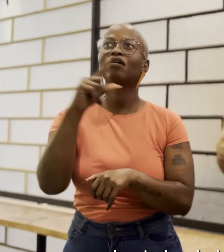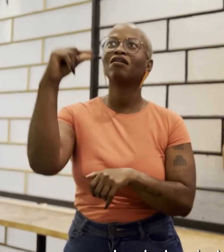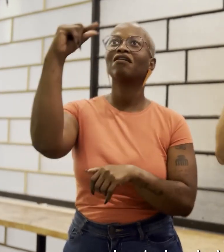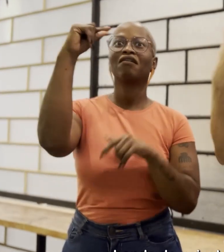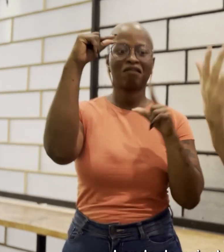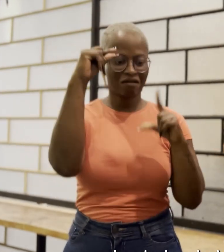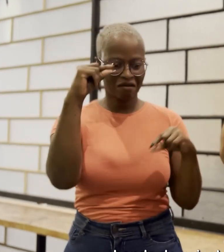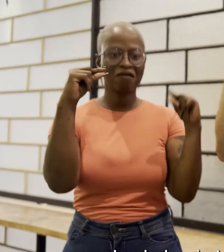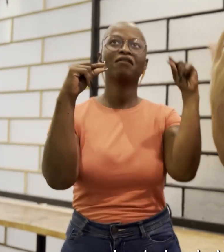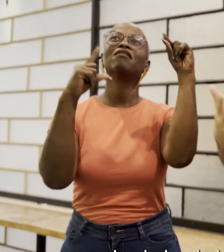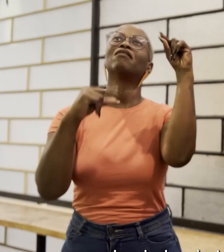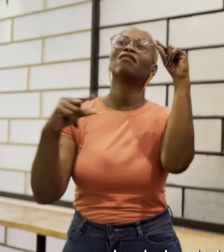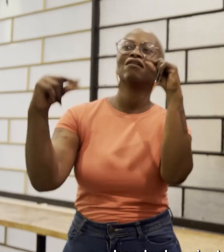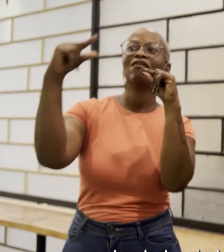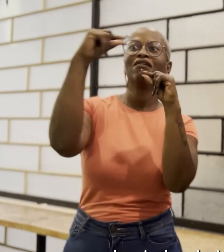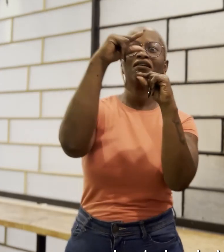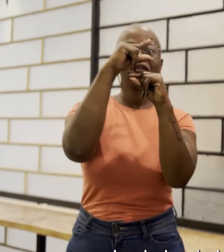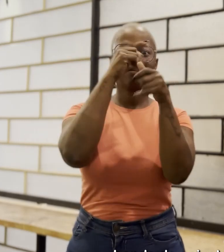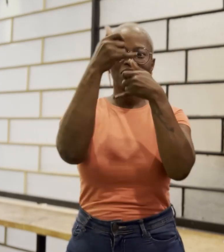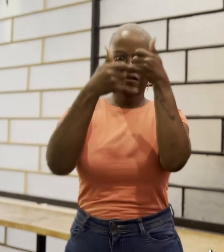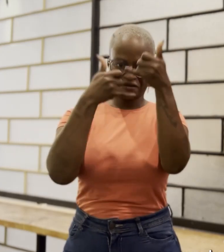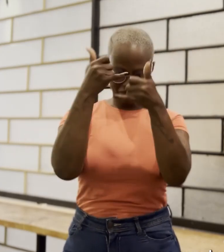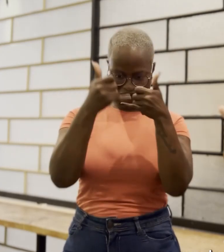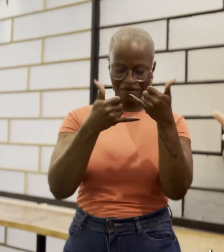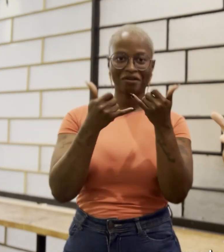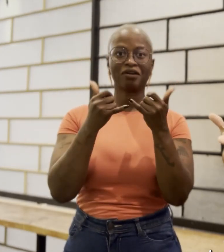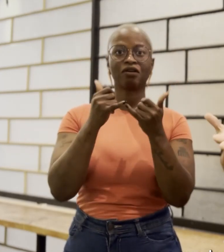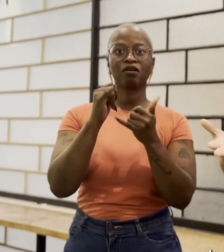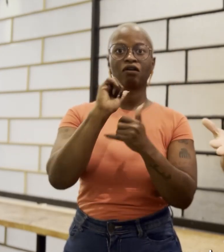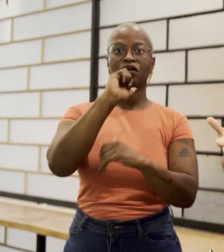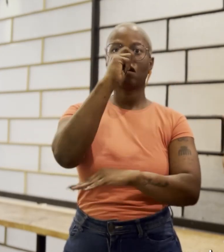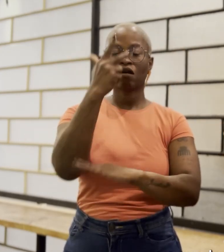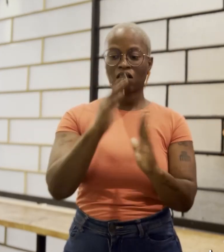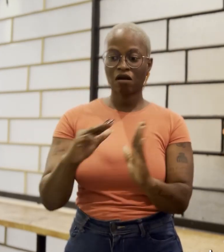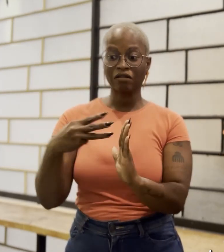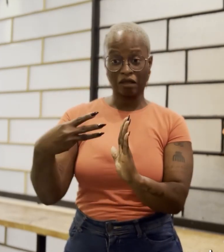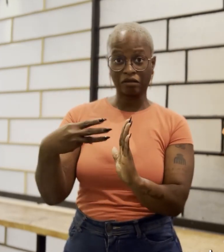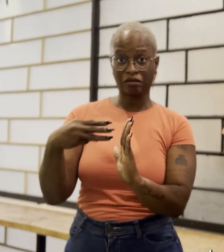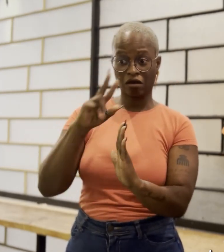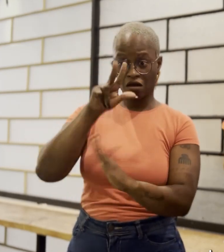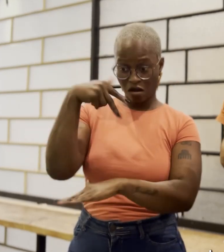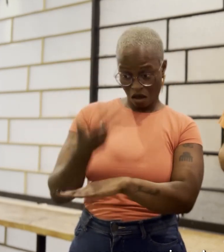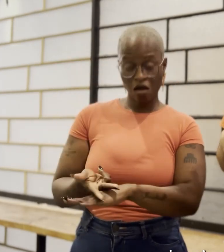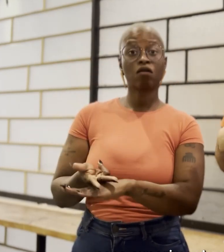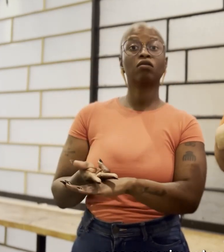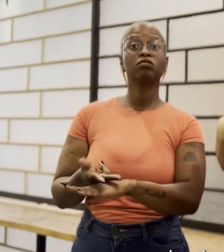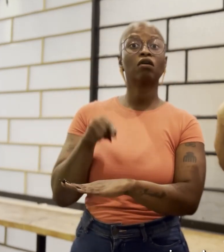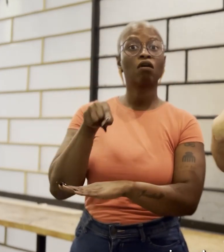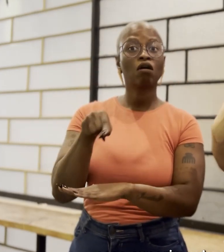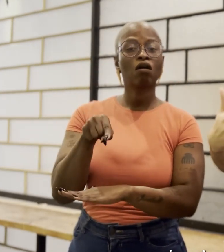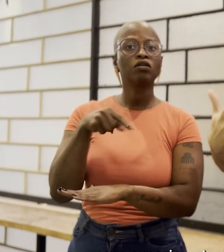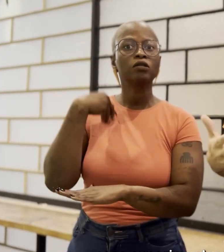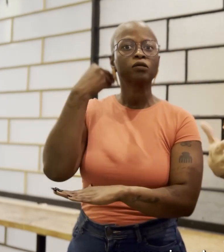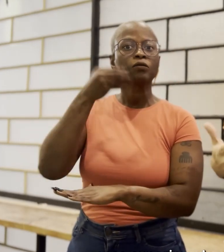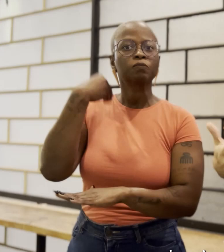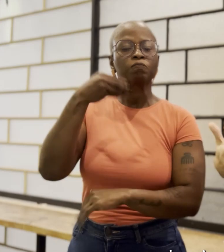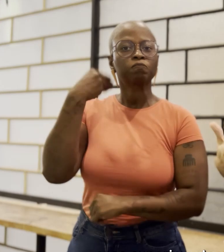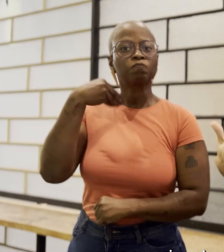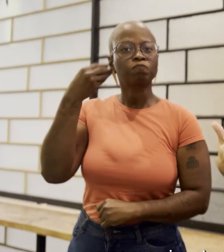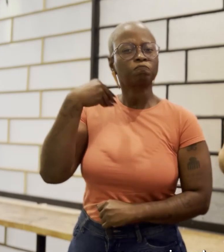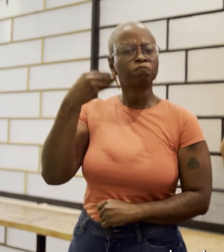que brinca no voo. E a queda, por fim, essa